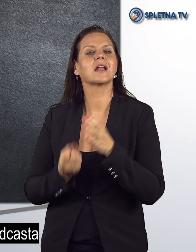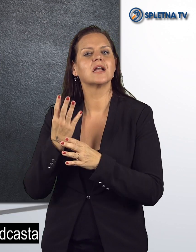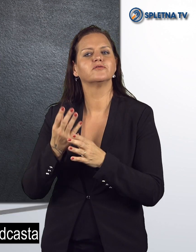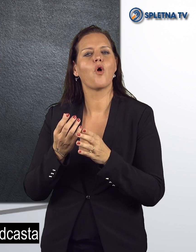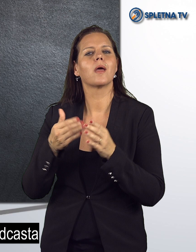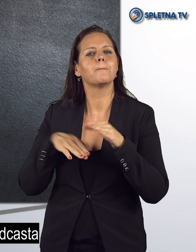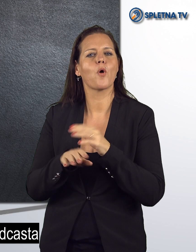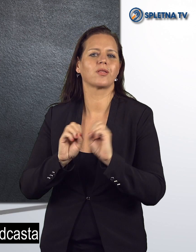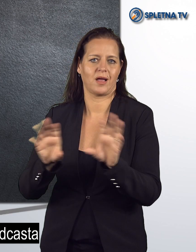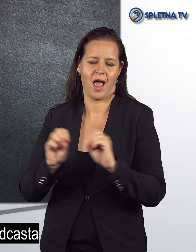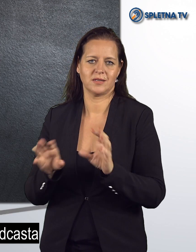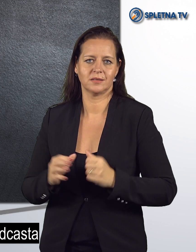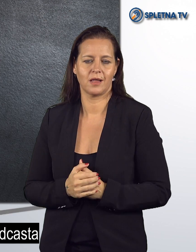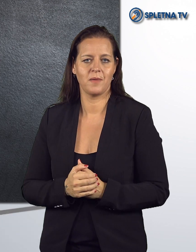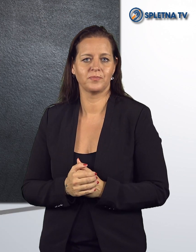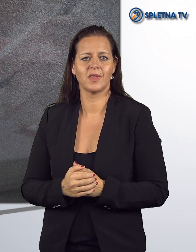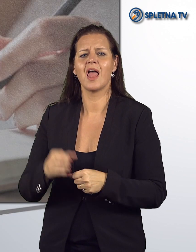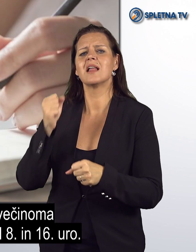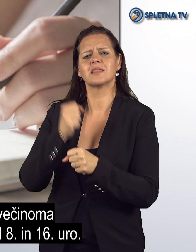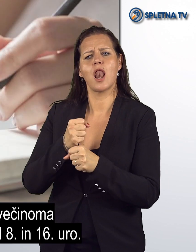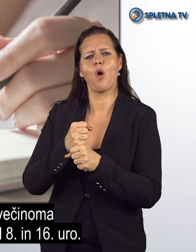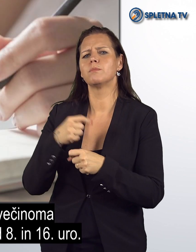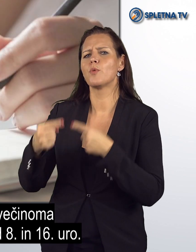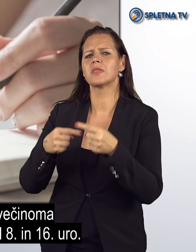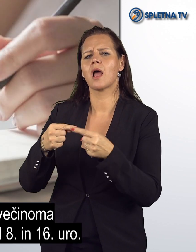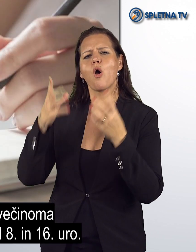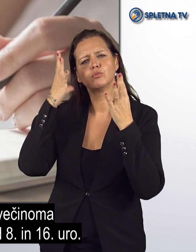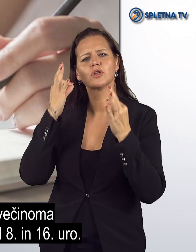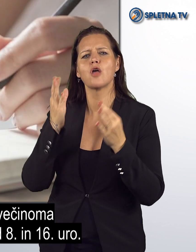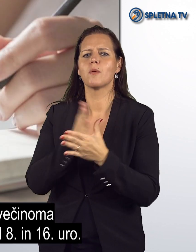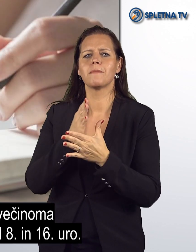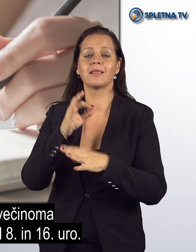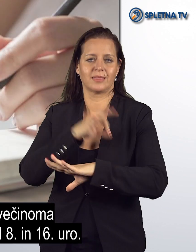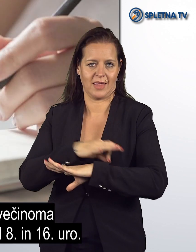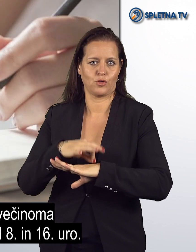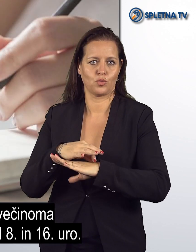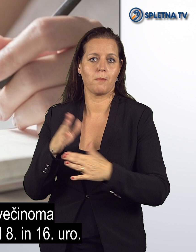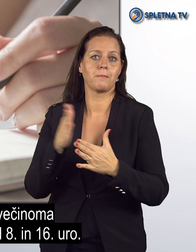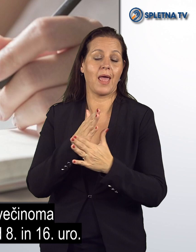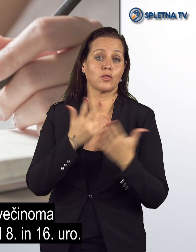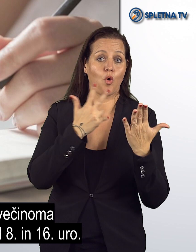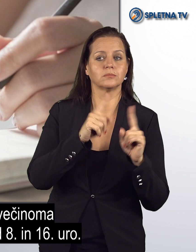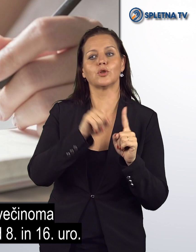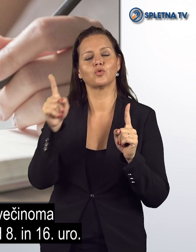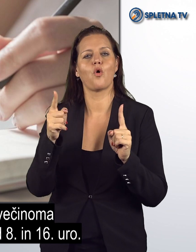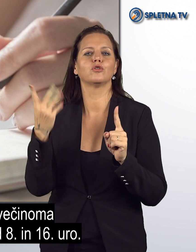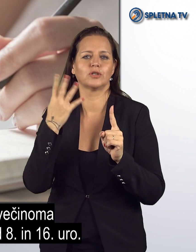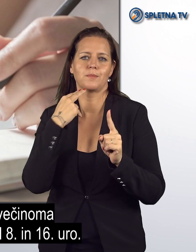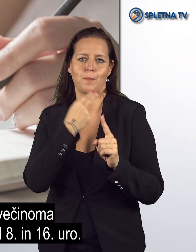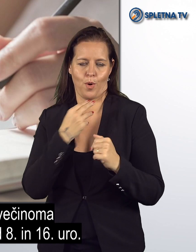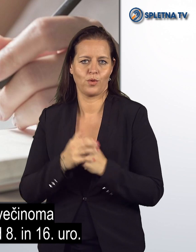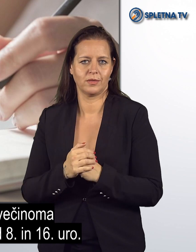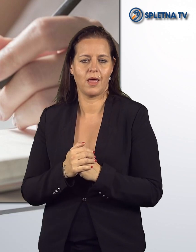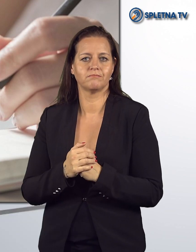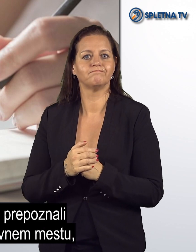ter razvoj podcasta. Delo poteka večinoma med tednom med 8. in 16. uro.